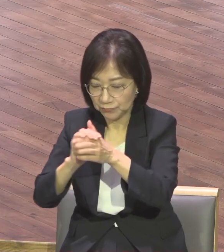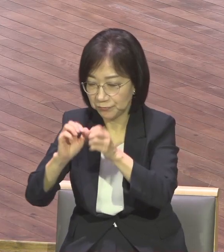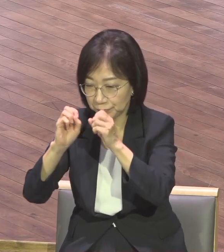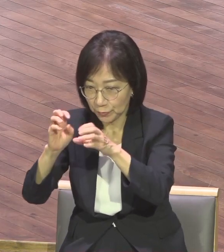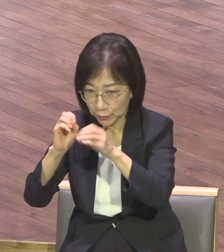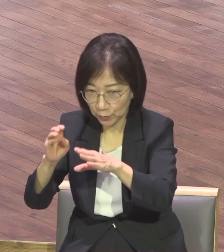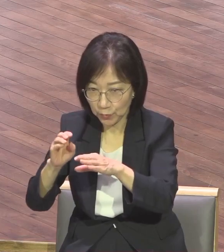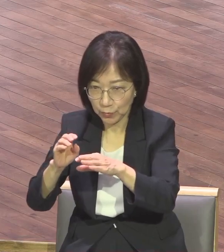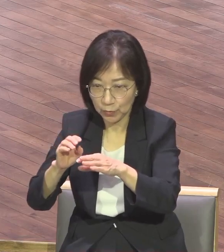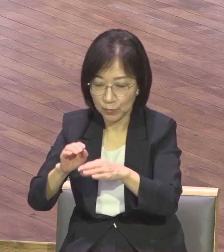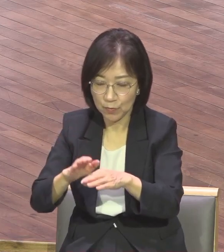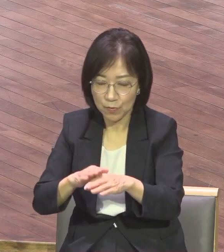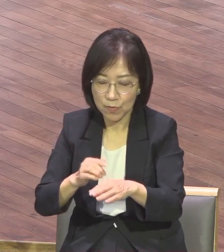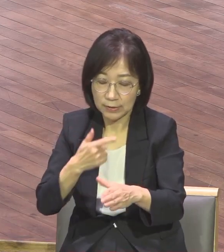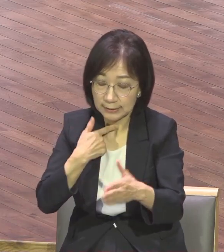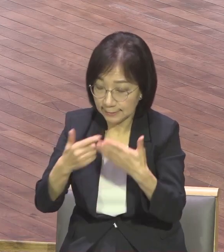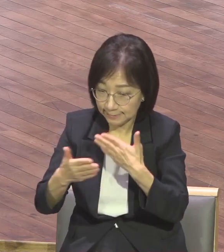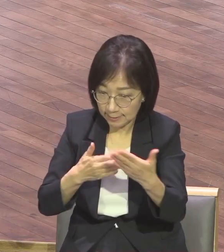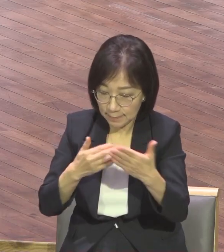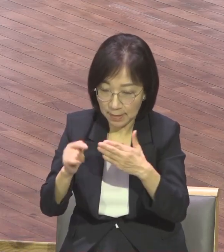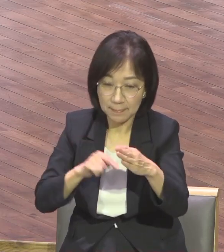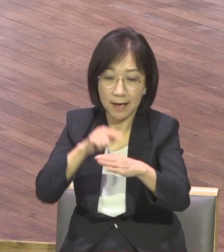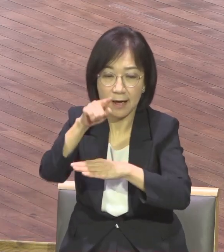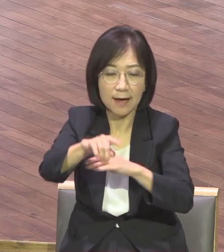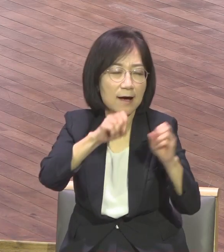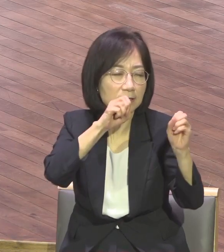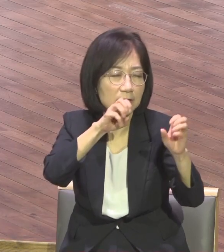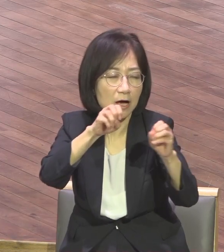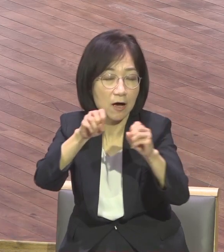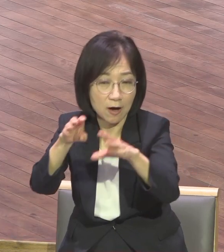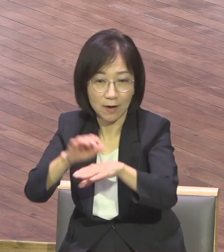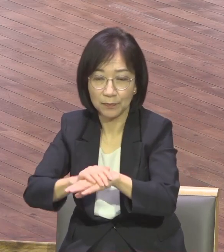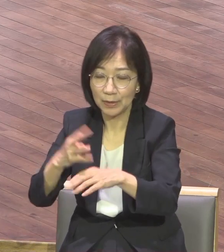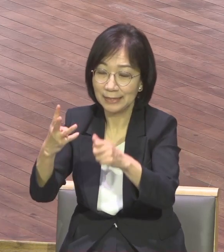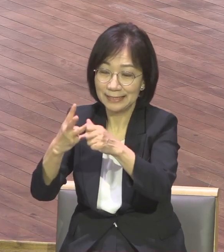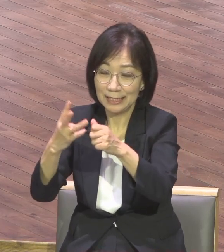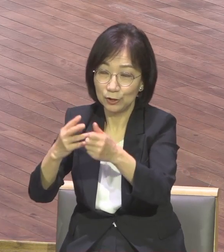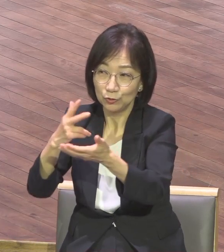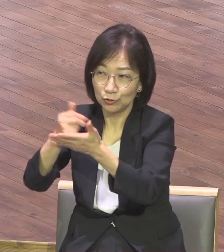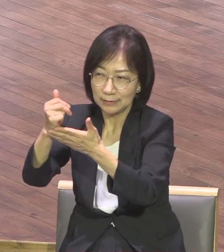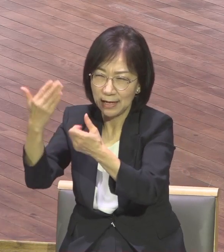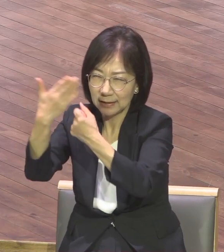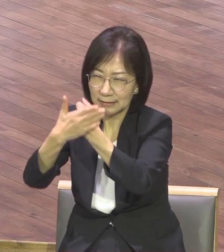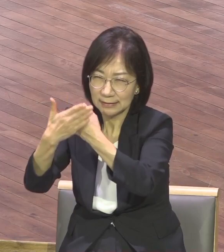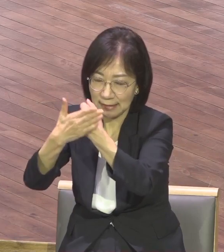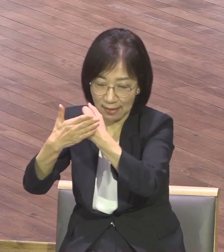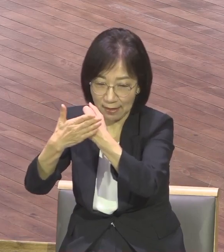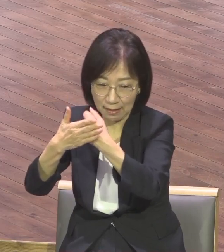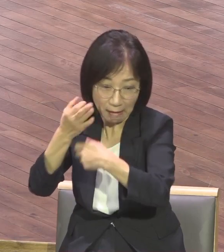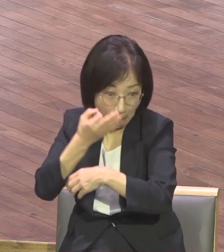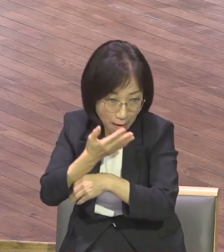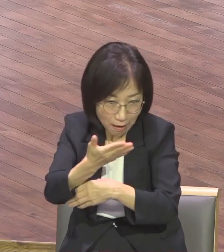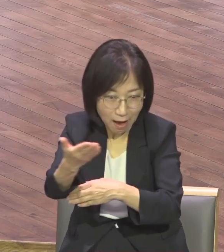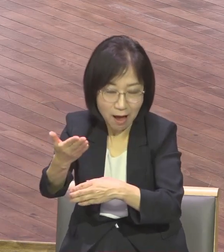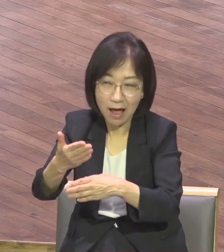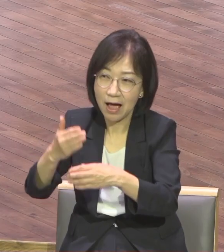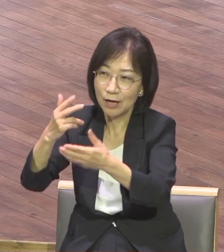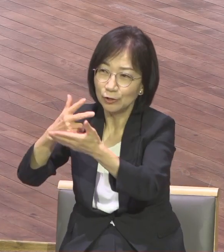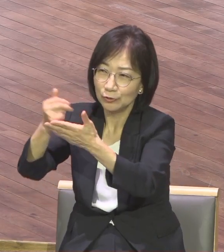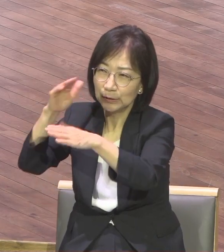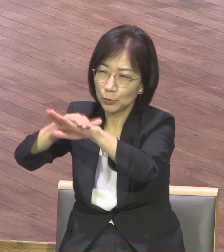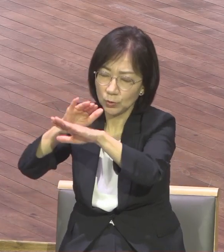138을 셋째는 주의 손이 함께했고 주의 은혜가 보였다. 정확한 복음을 전파하니까 주께서